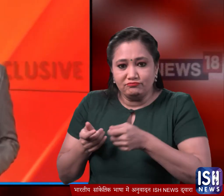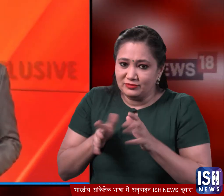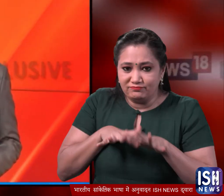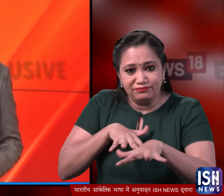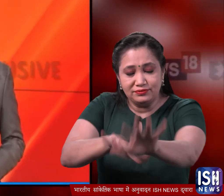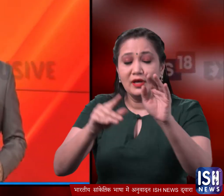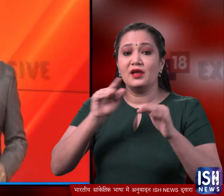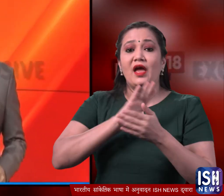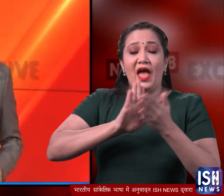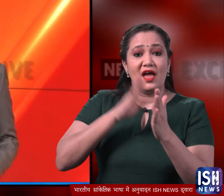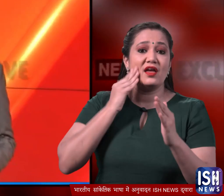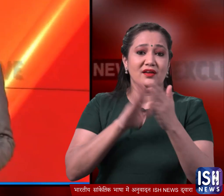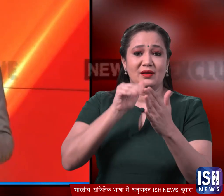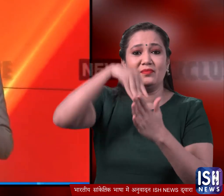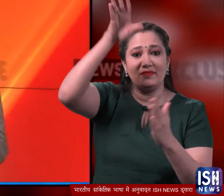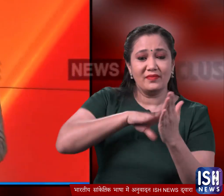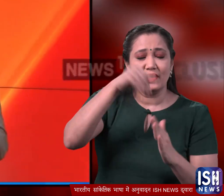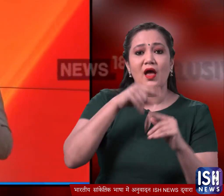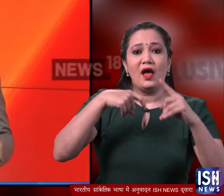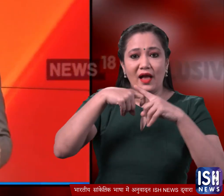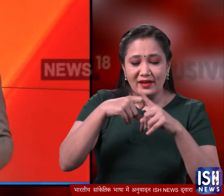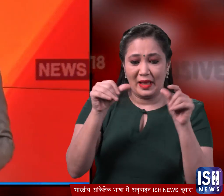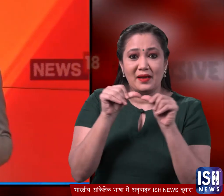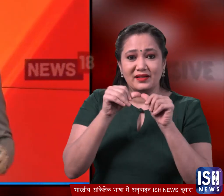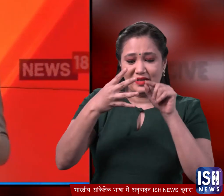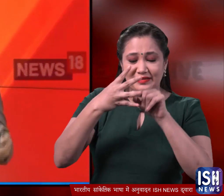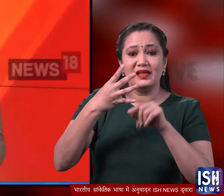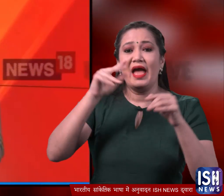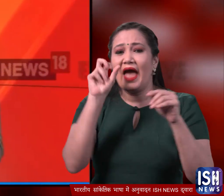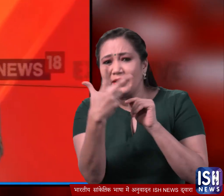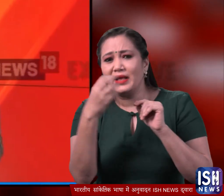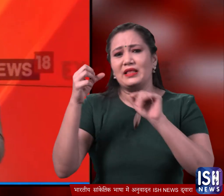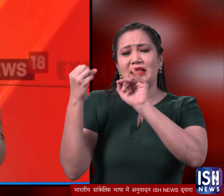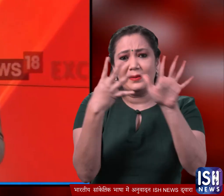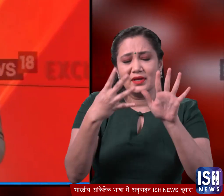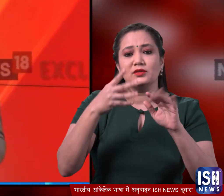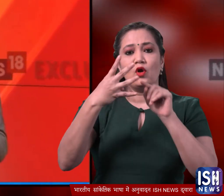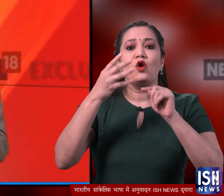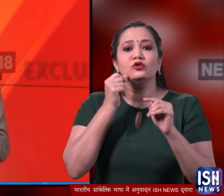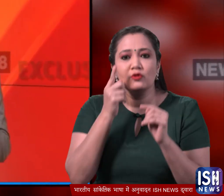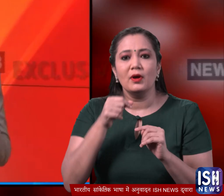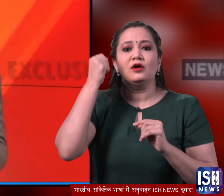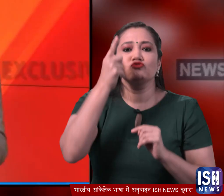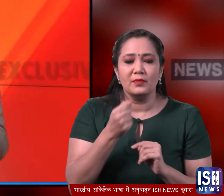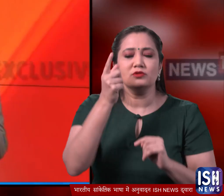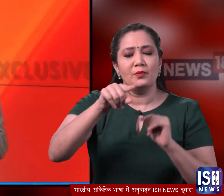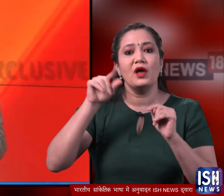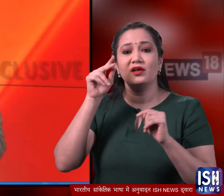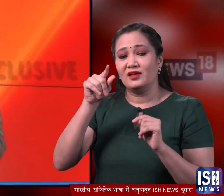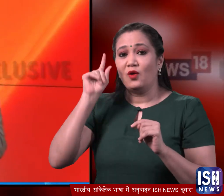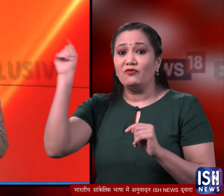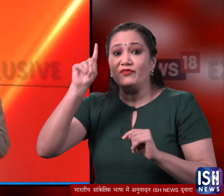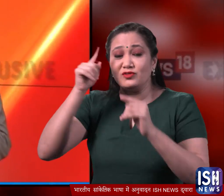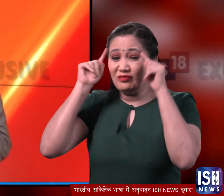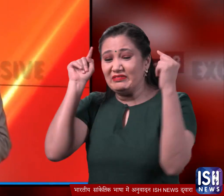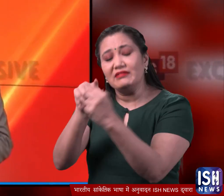सवारी निकलती है, जबकि हिंदू कैलेंडर के कार्तिक और मार्गशीर्ष या अगहन यानी 8वें और 9वें महीने में 2-2 सोमवार को वैष्णव मत के श्रद्धालुओं